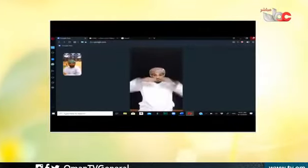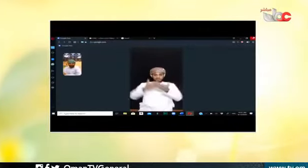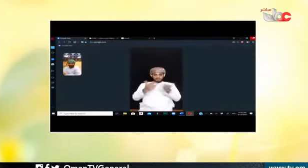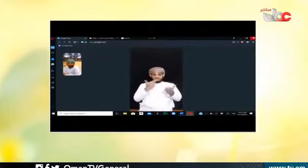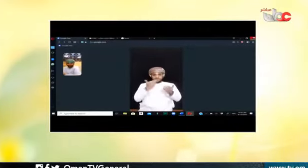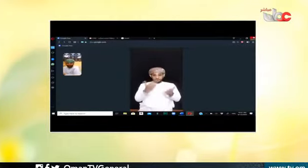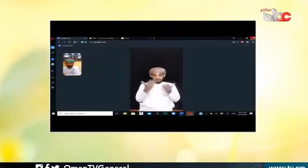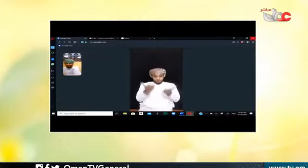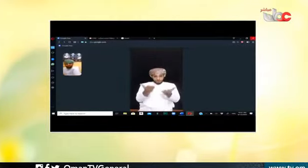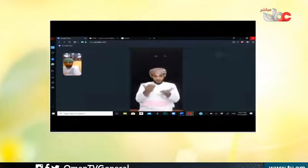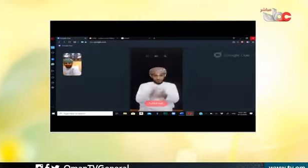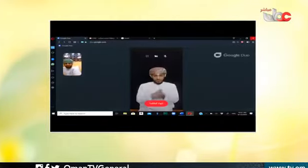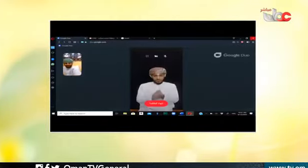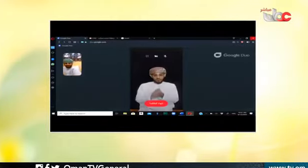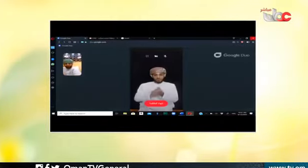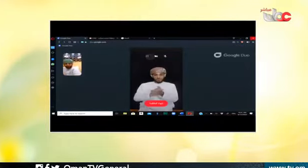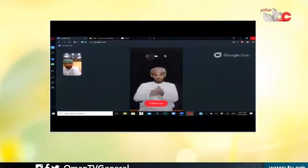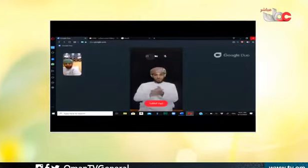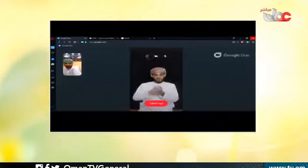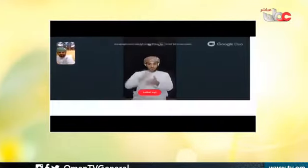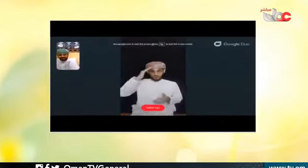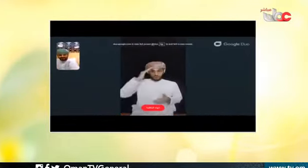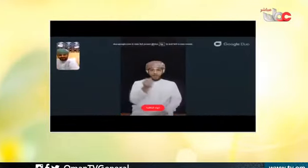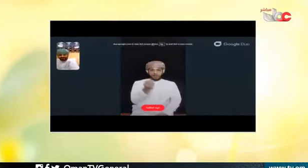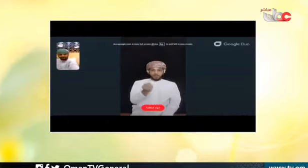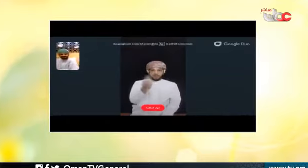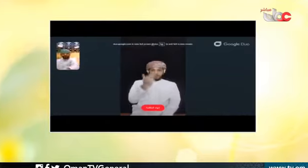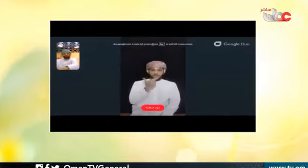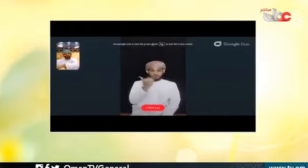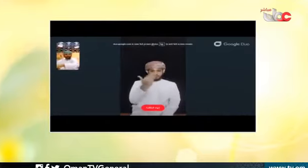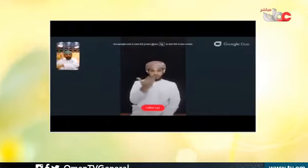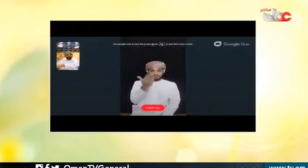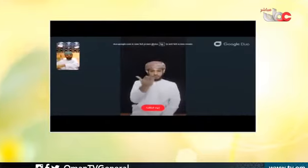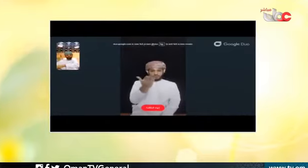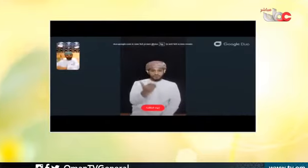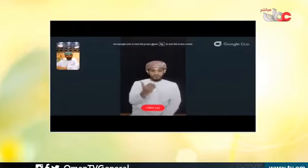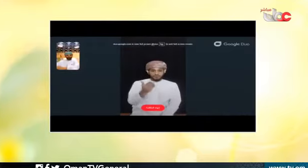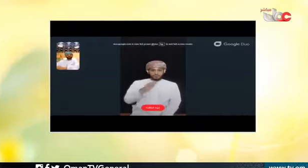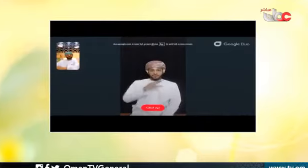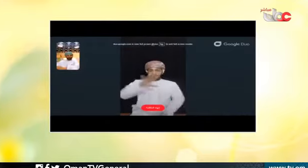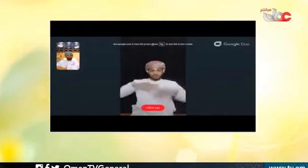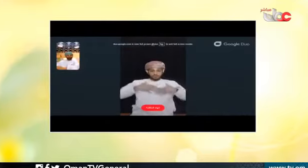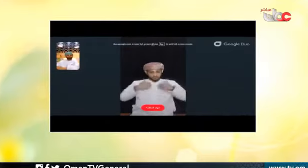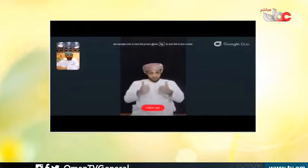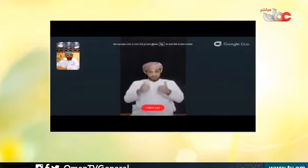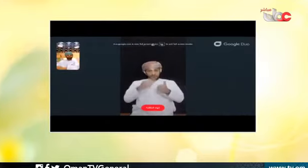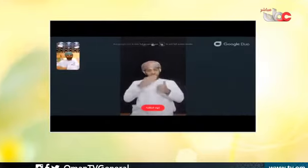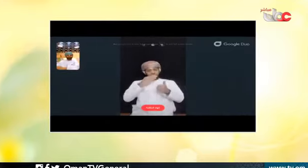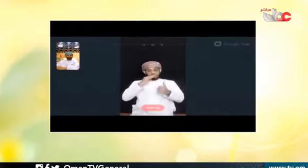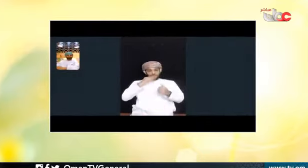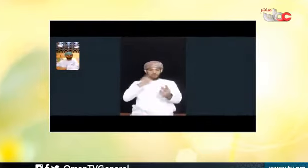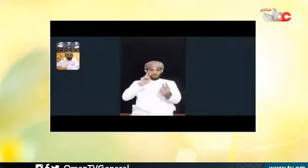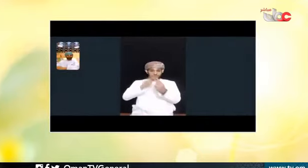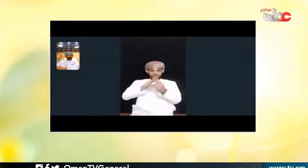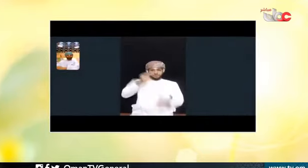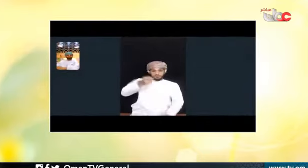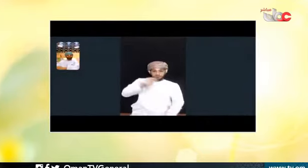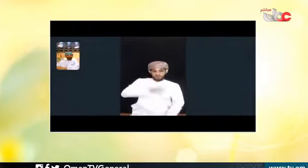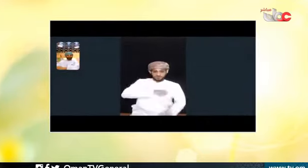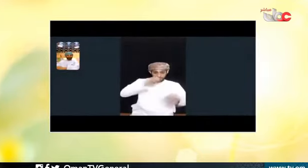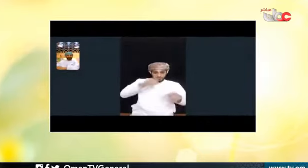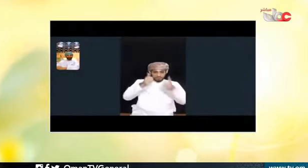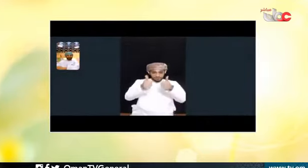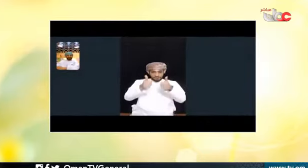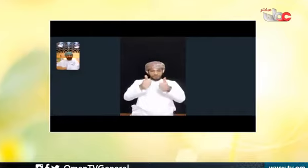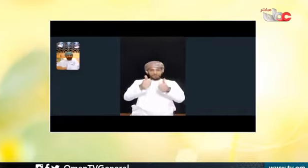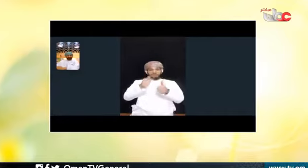السلام عليكم ورحمة الله وبركاته. أهلا أخوي سلطان، شكرا لاستضافتك في برنامج قهوة الصباح. الحمد